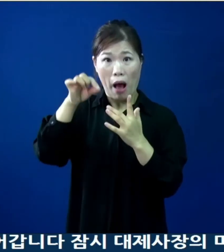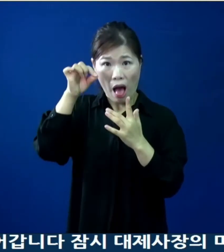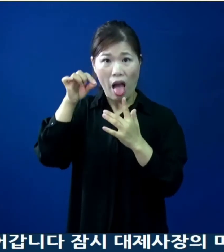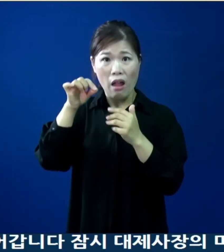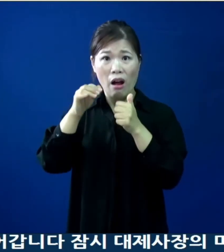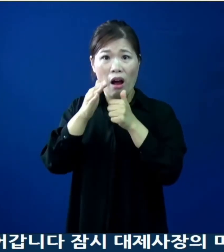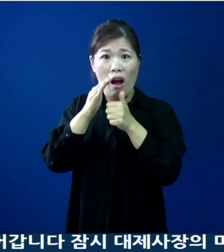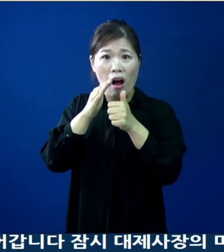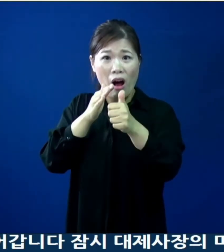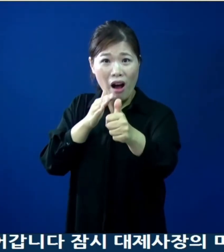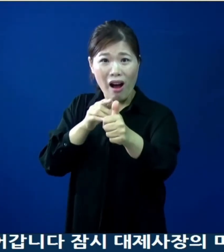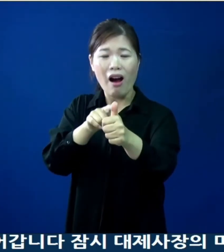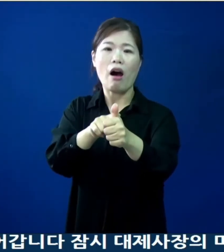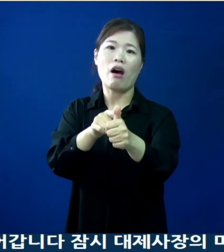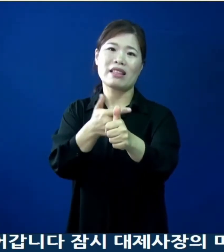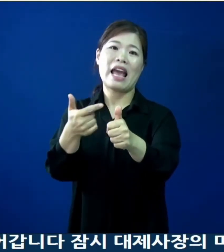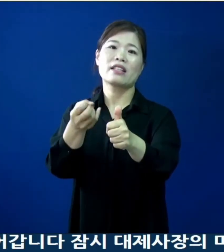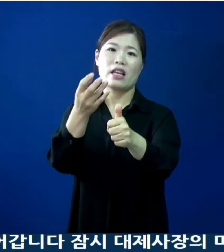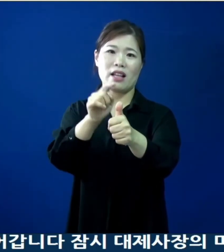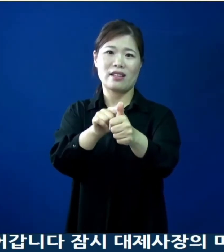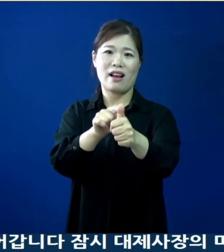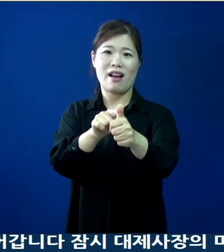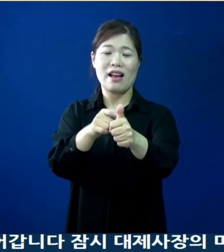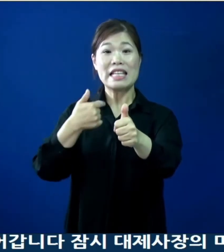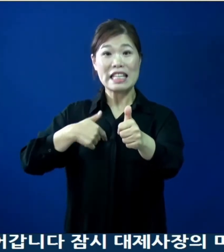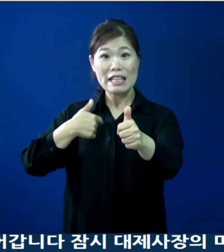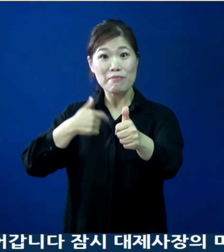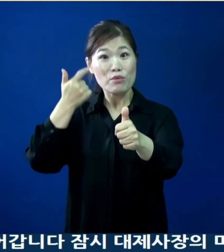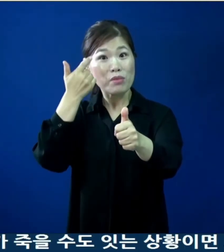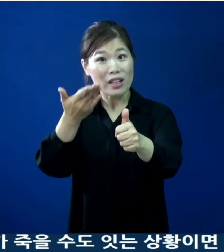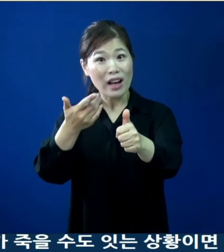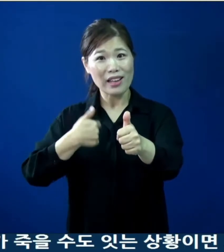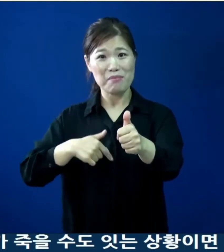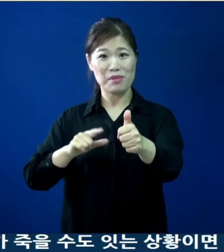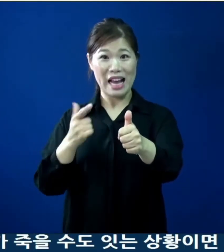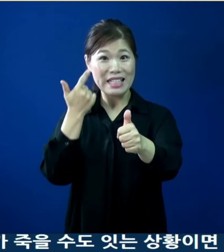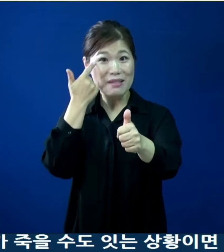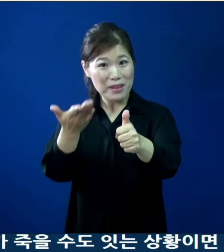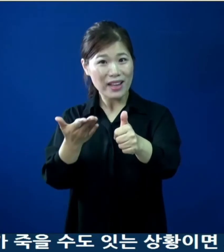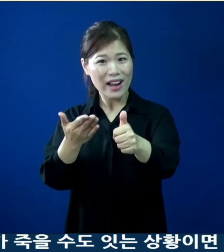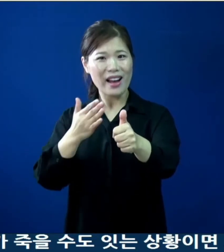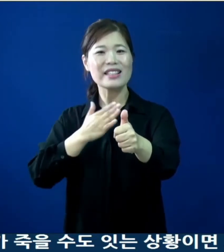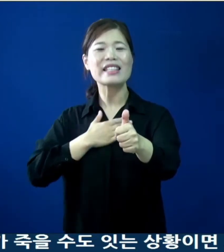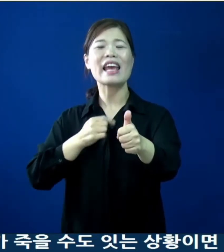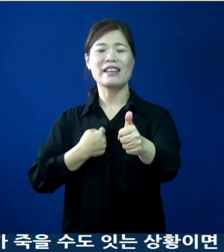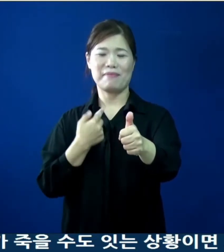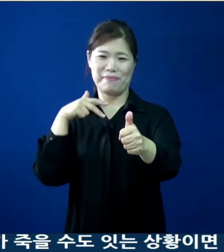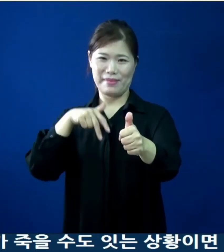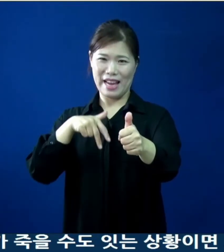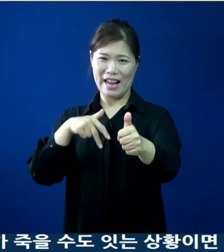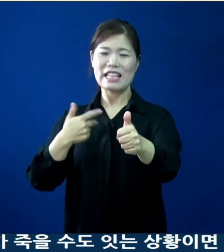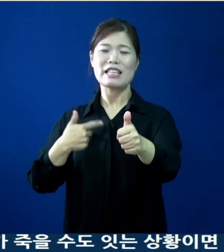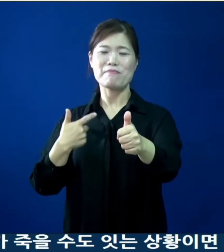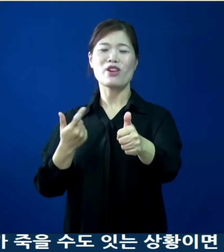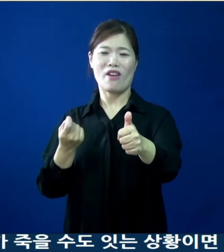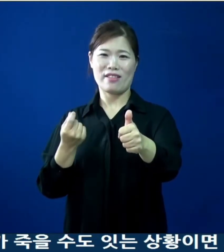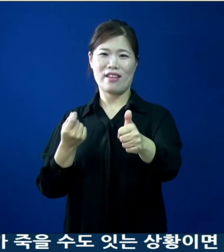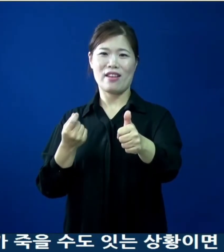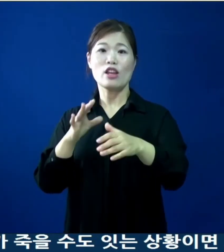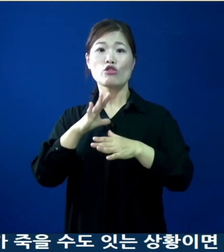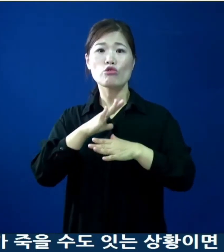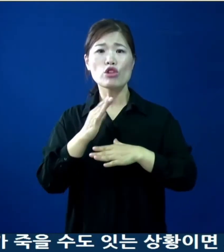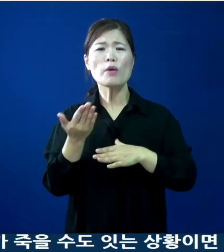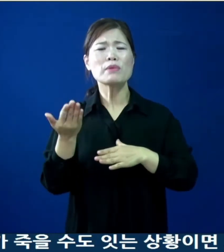자리에 내가 선출이 됐어. 기쁘시겠어요? 안 기쁘시겠어요? 저는 기쁠 것 같아요. 두렵지만 기쁠 것